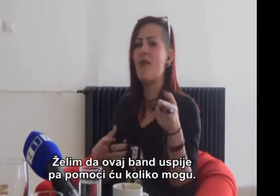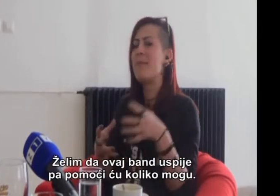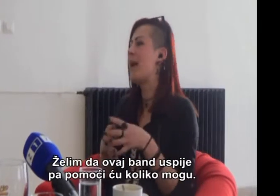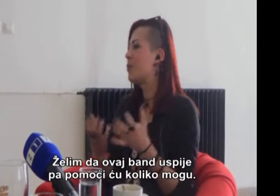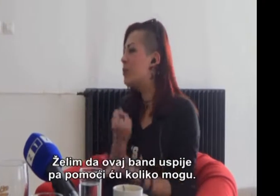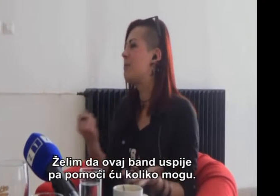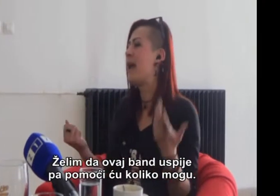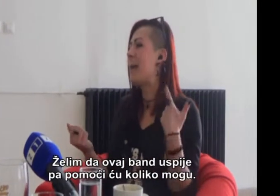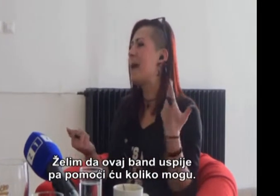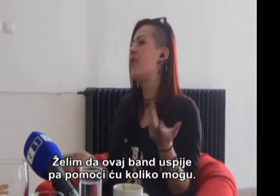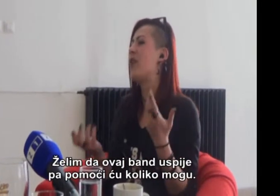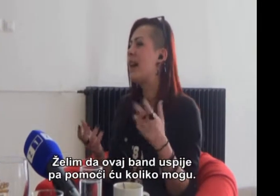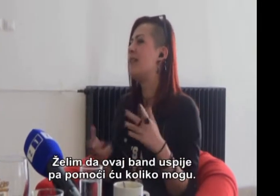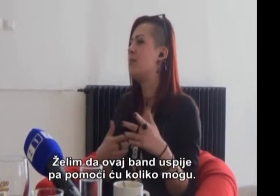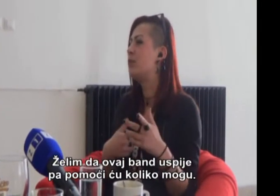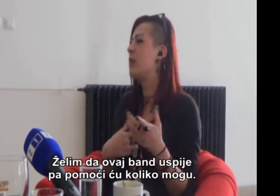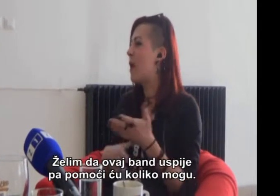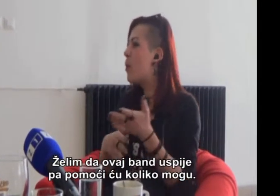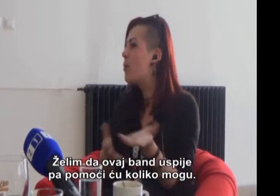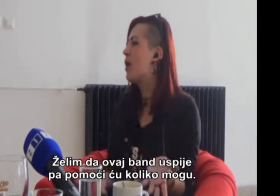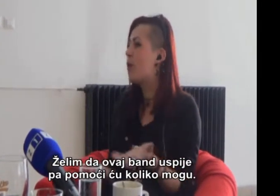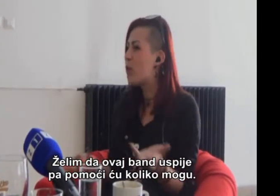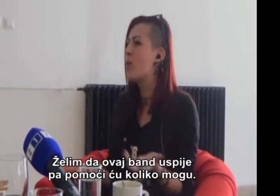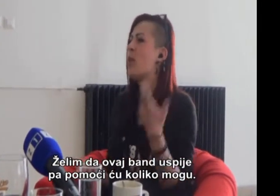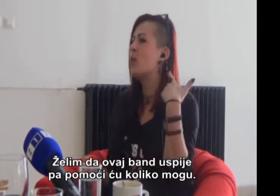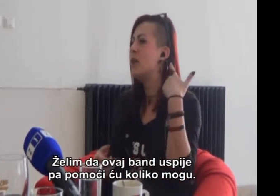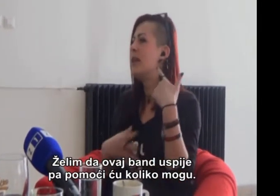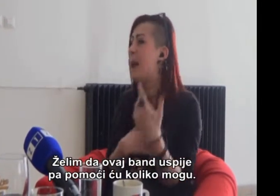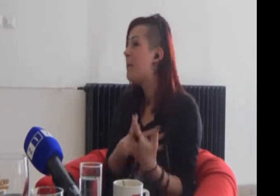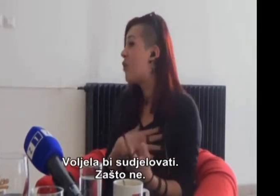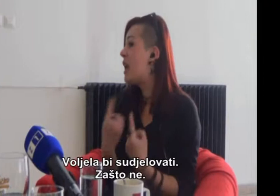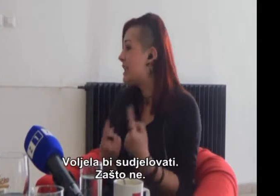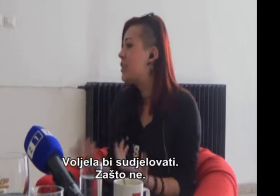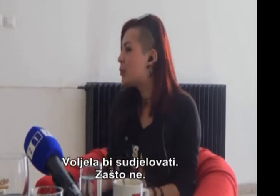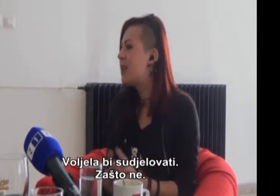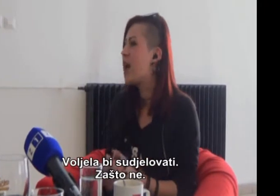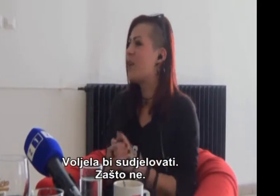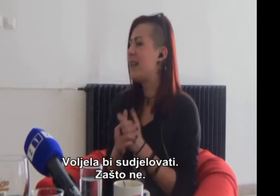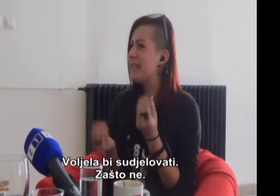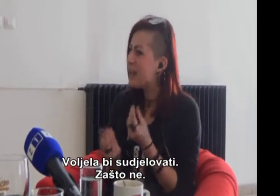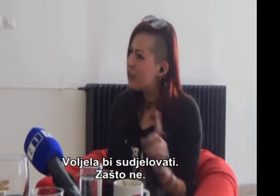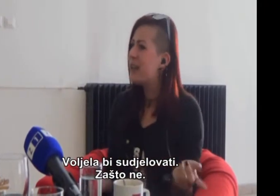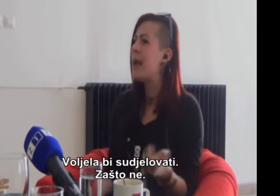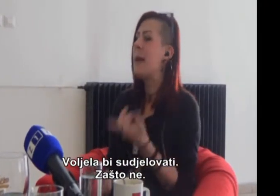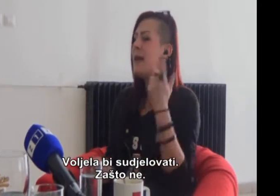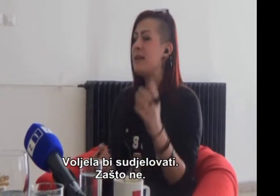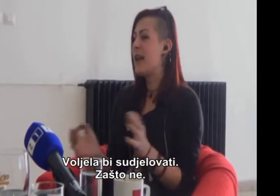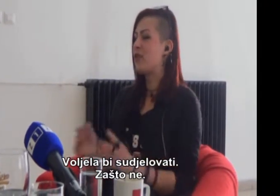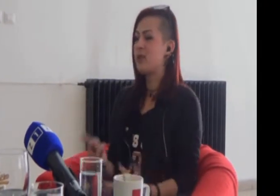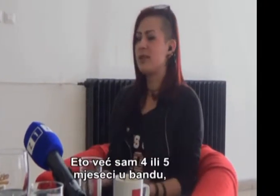ovaj bend uspije, pa ono, ajde, na pomoga koliko mogu, i ja bih voljela isto se tjelovati naše me. I jedno do